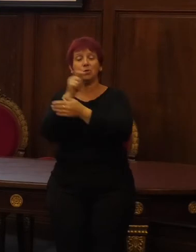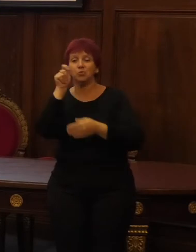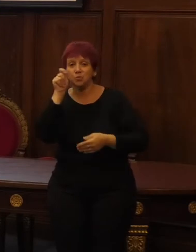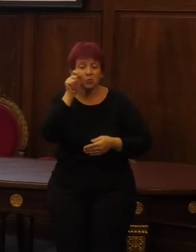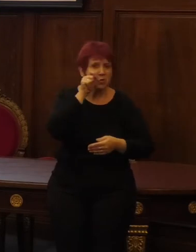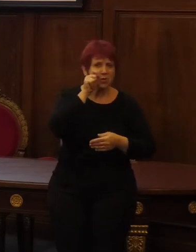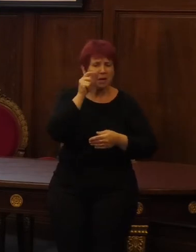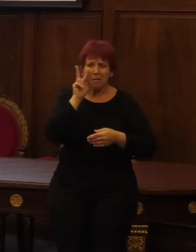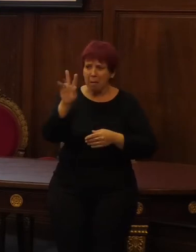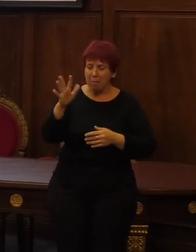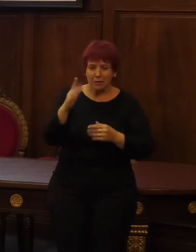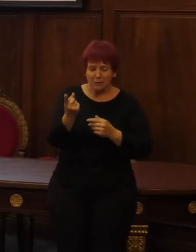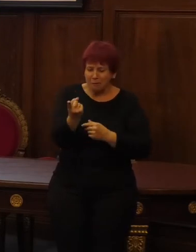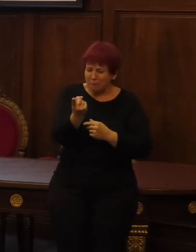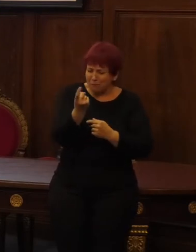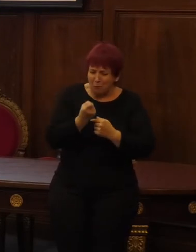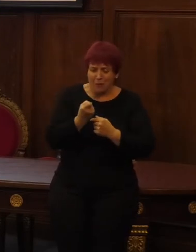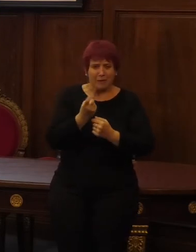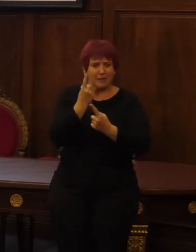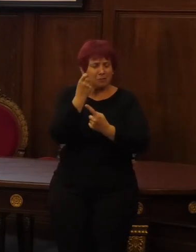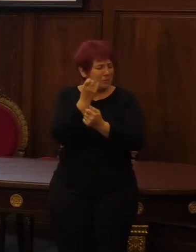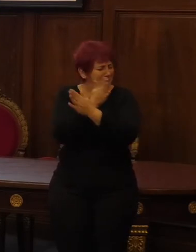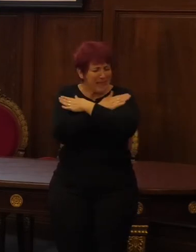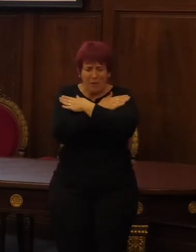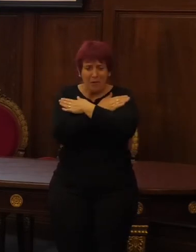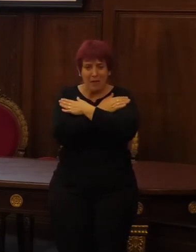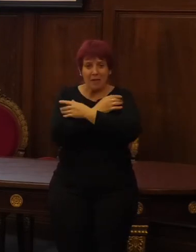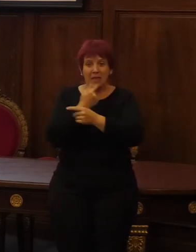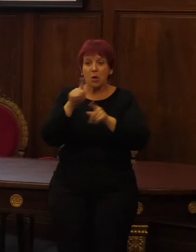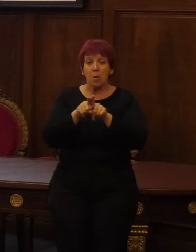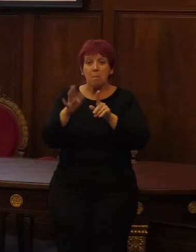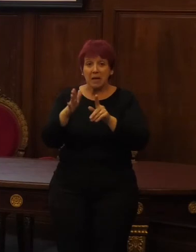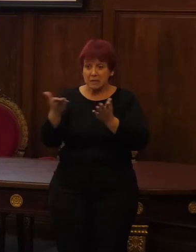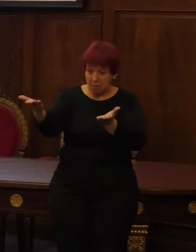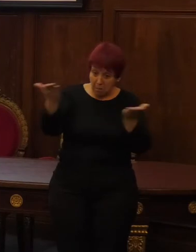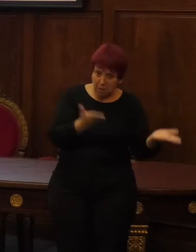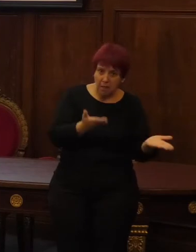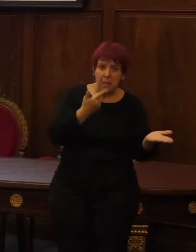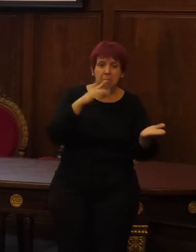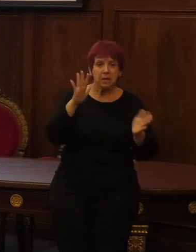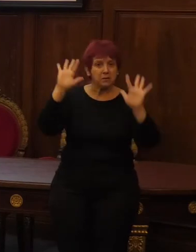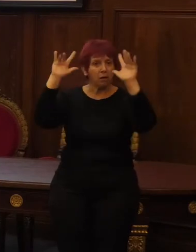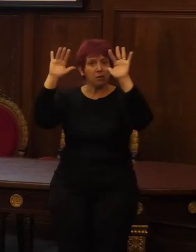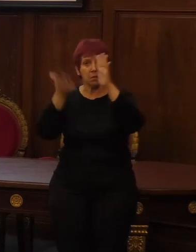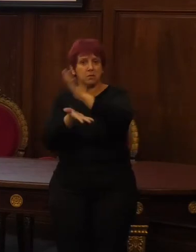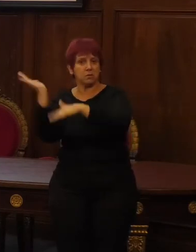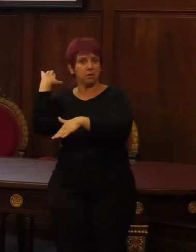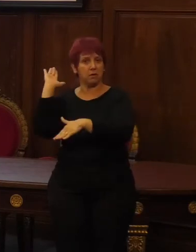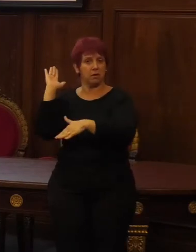eran tan fuertes, que se despedían en vez de recibirse.